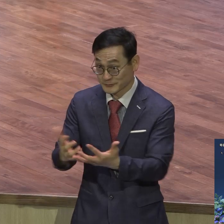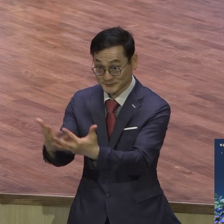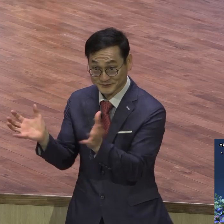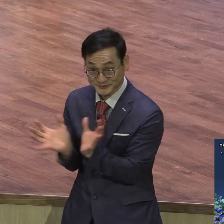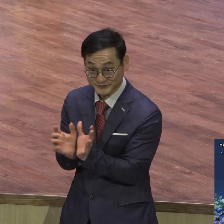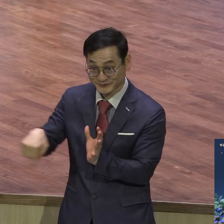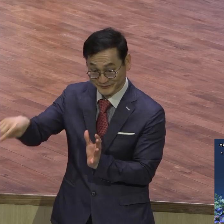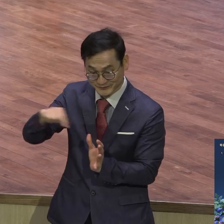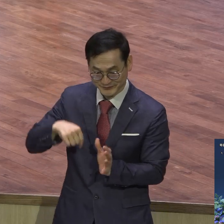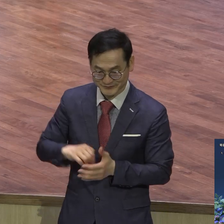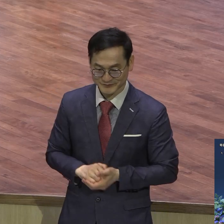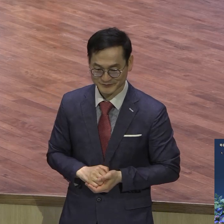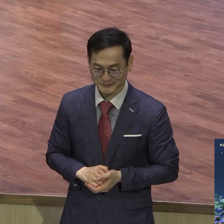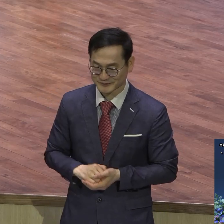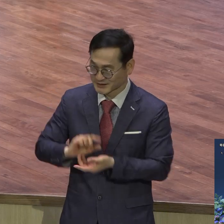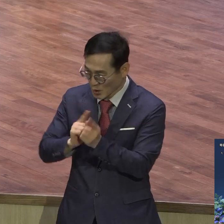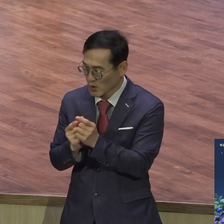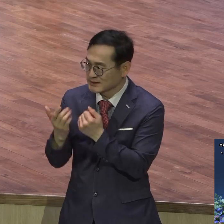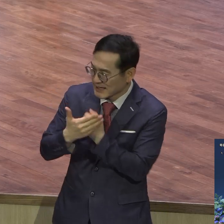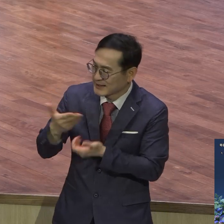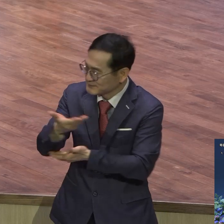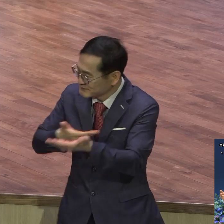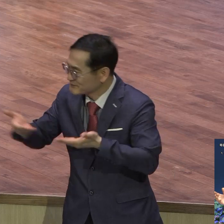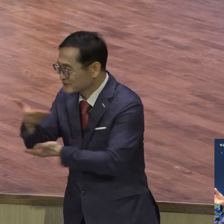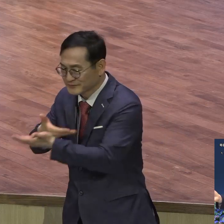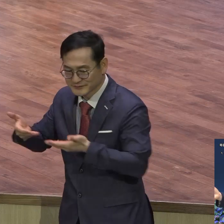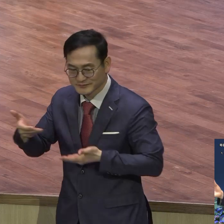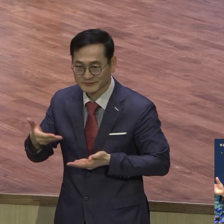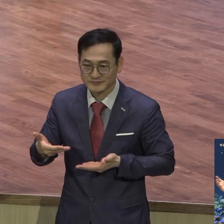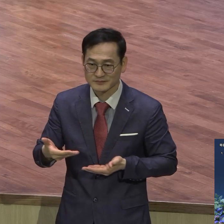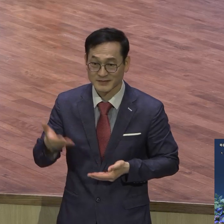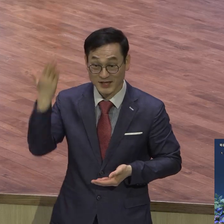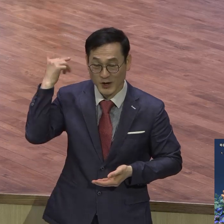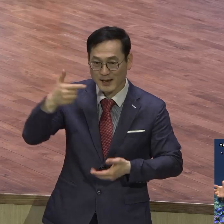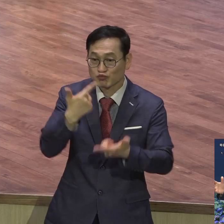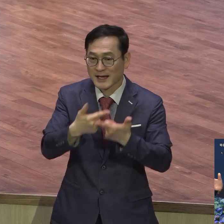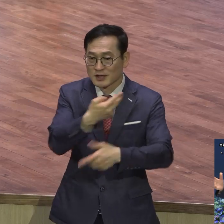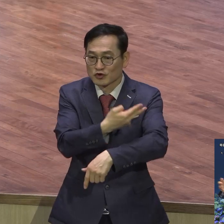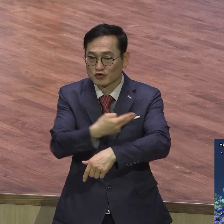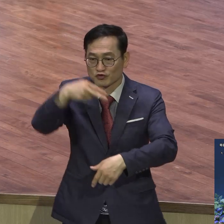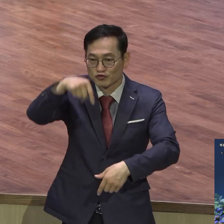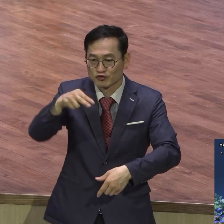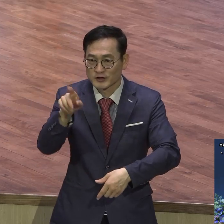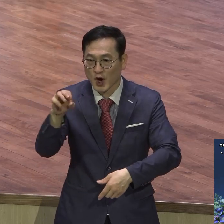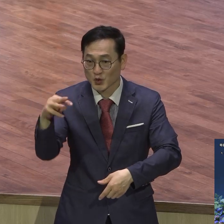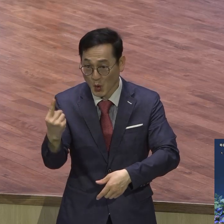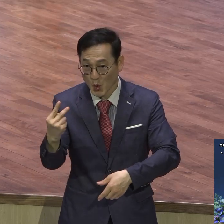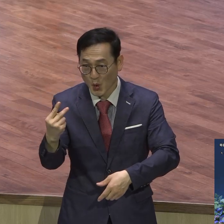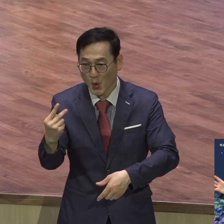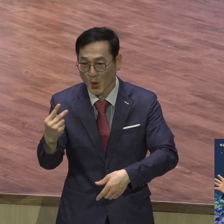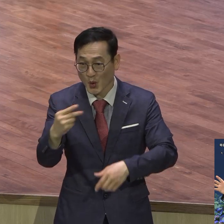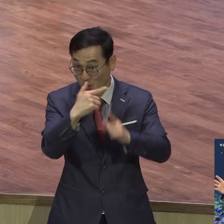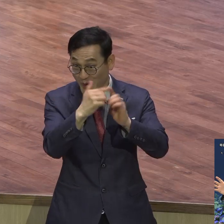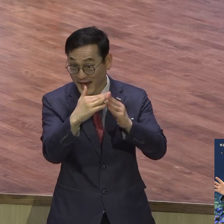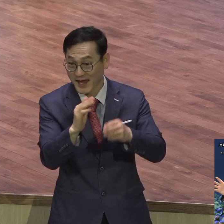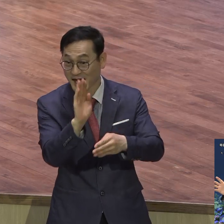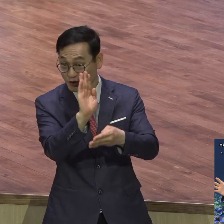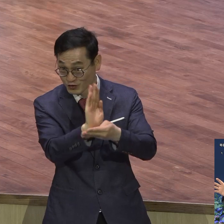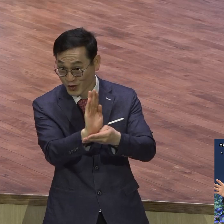우리 서로 받은 은혜 서로 한번 나누자 수용로 교회 청년회장 출신들 딱 다 쓰면 야 우리 가자